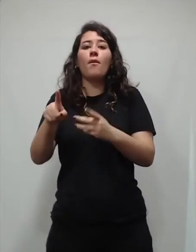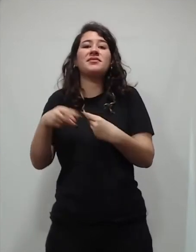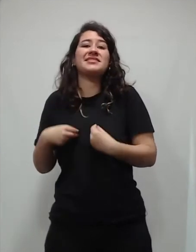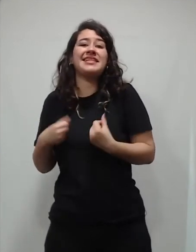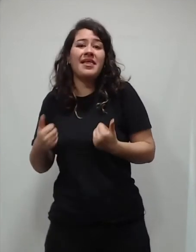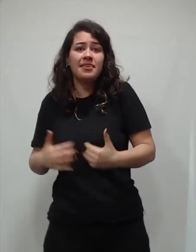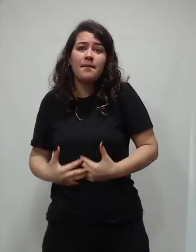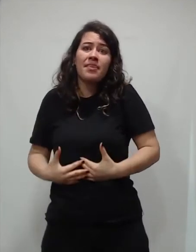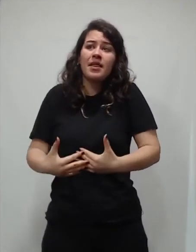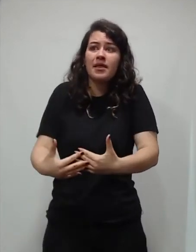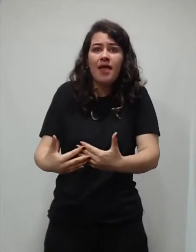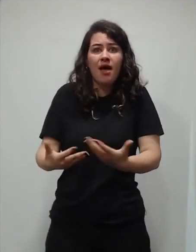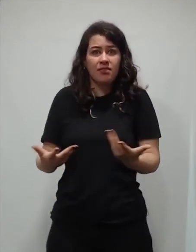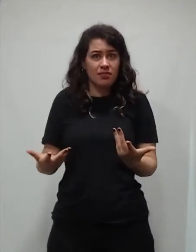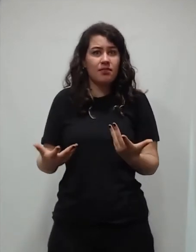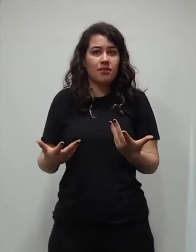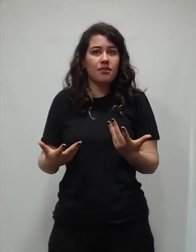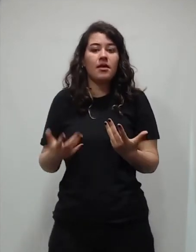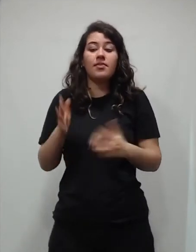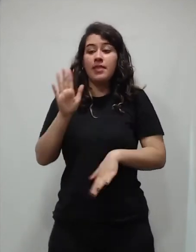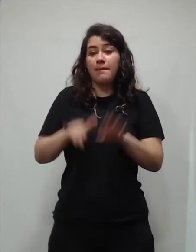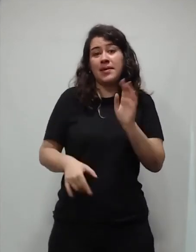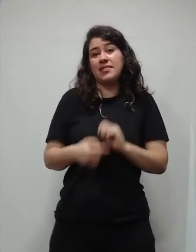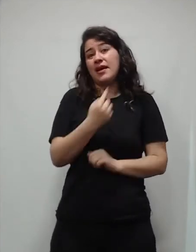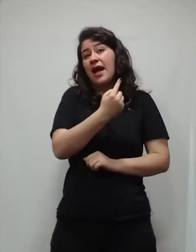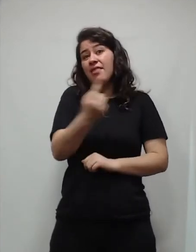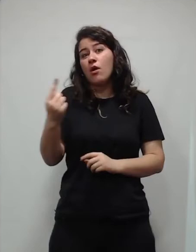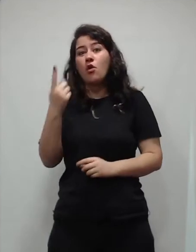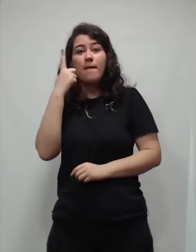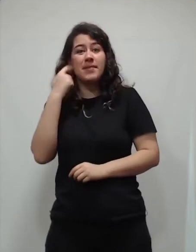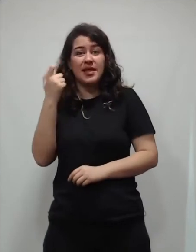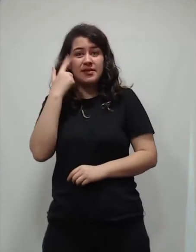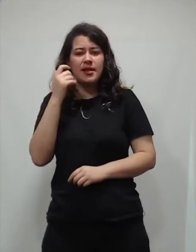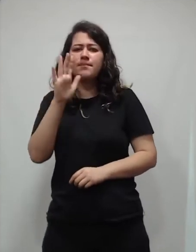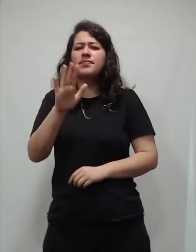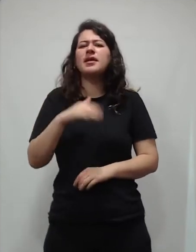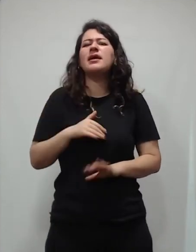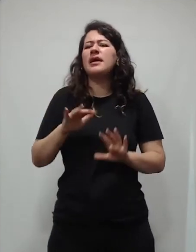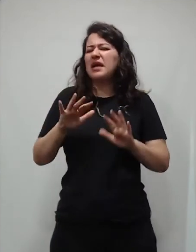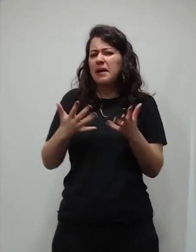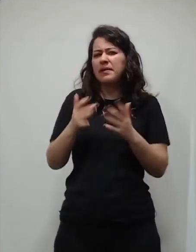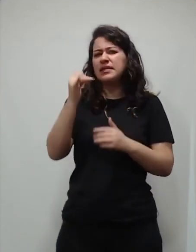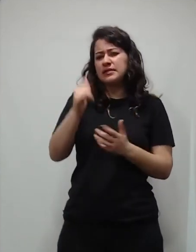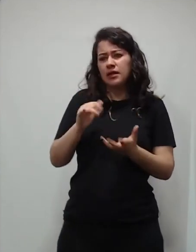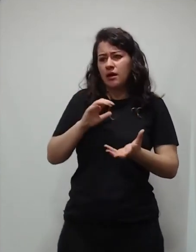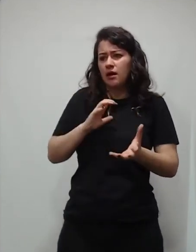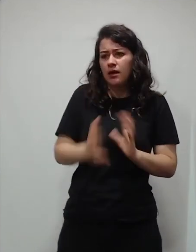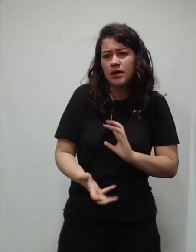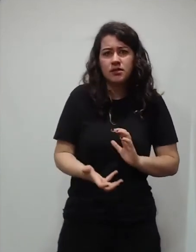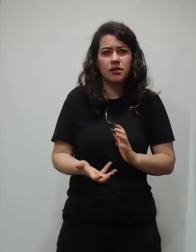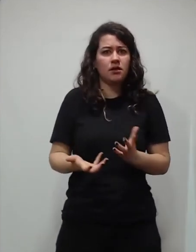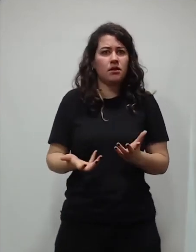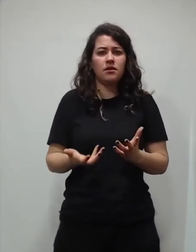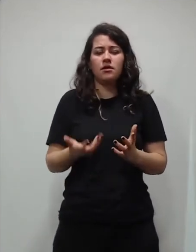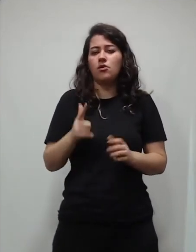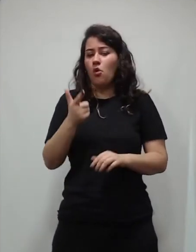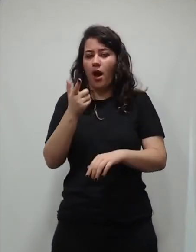subjetivas. Será cómo lo vamos a vivir. ¿Y qué pasa si tenemos una crisis? No tenemos